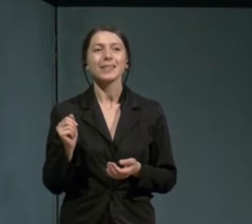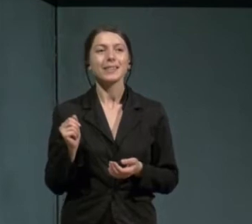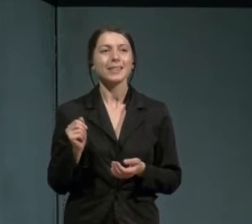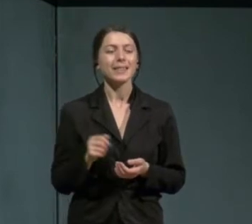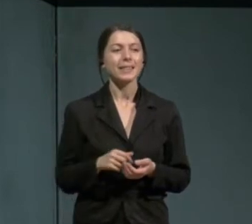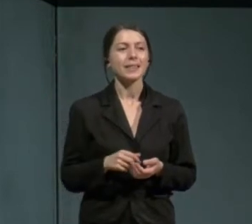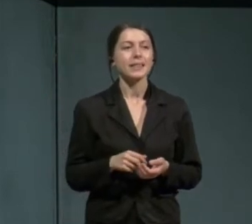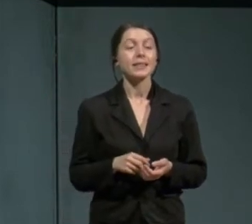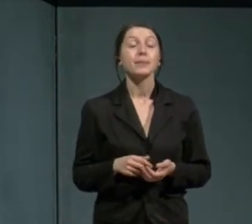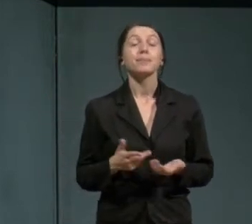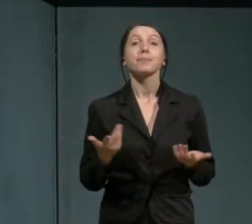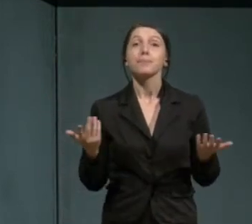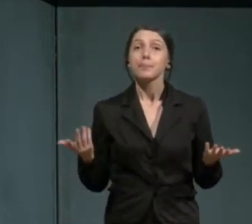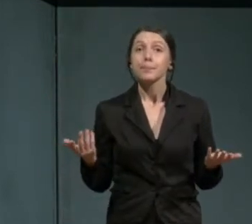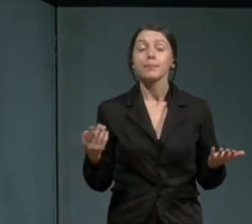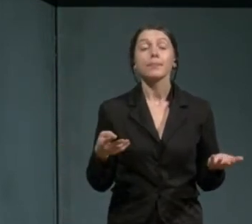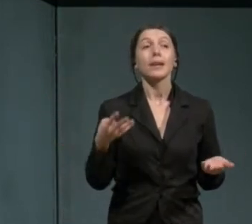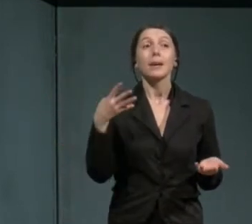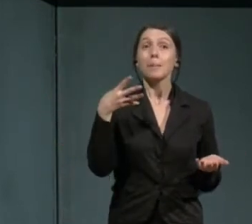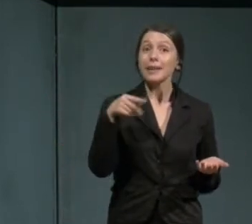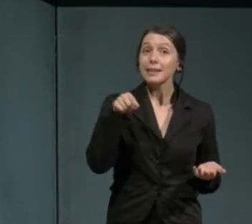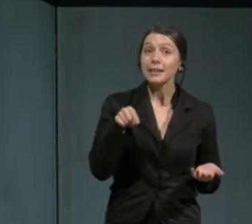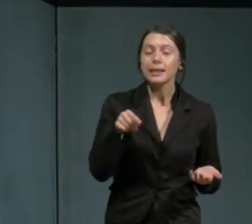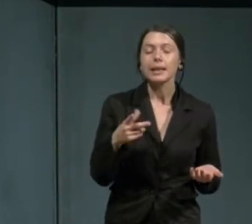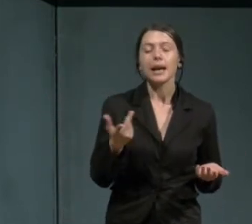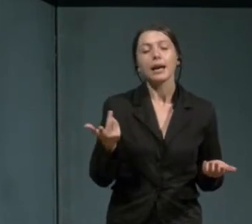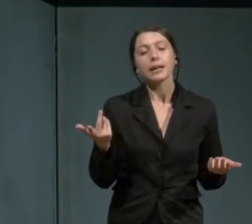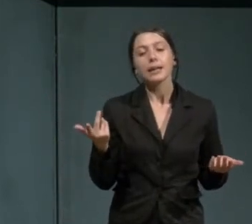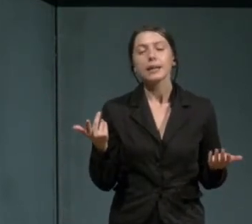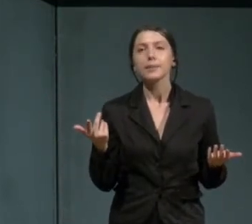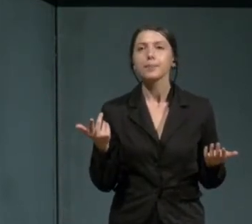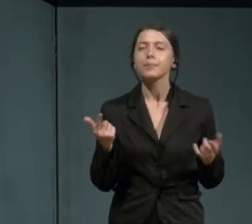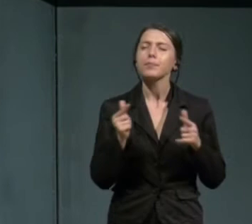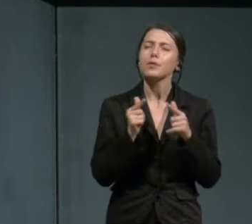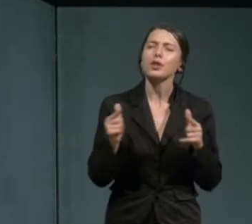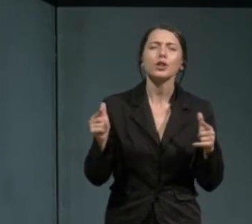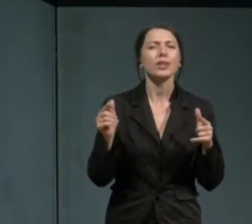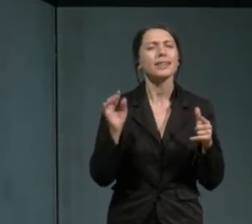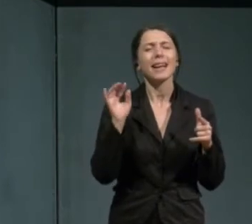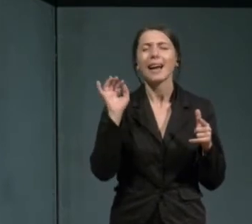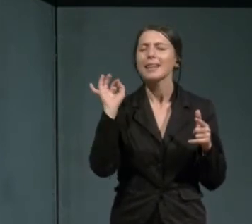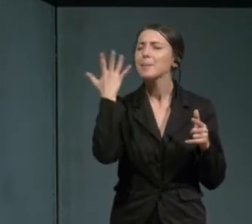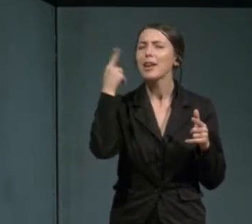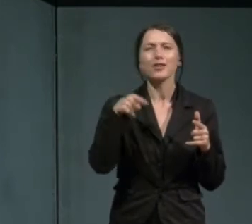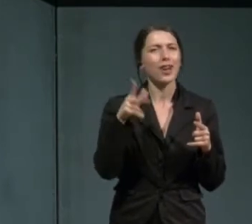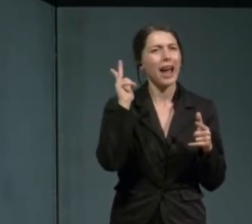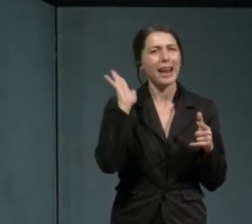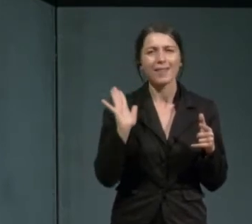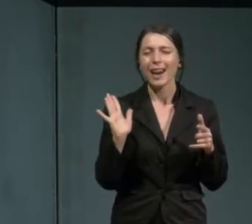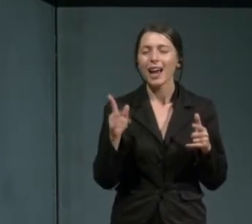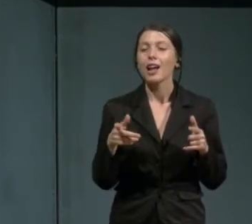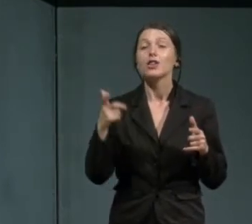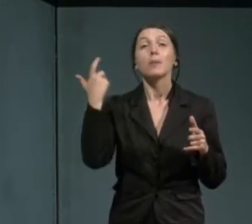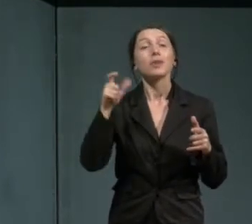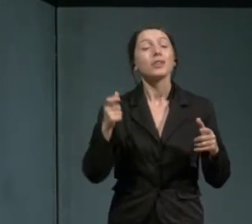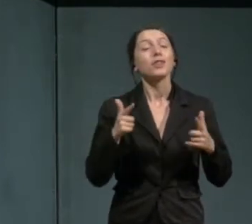buongiorno a tutti allora a marsiglia è una città molto speciale in francia è una città